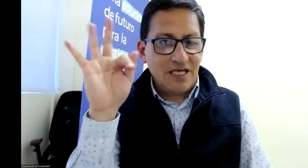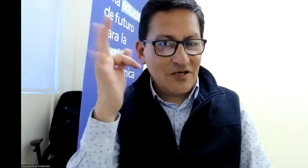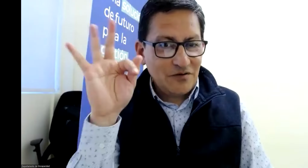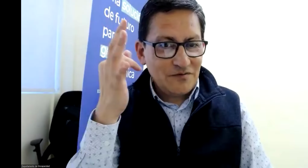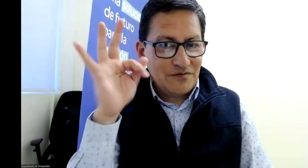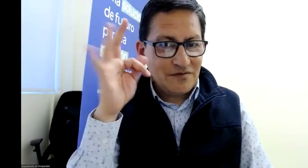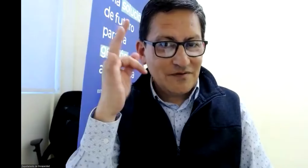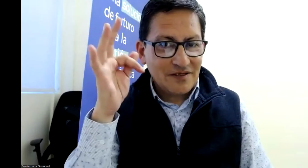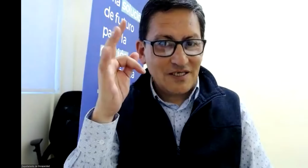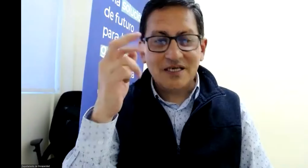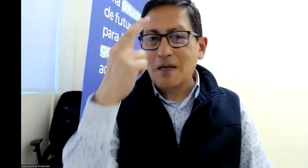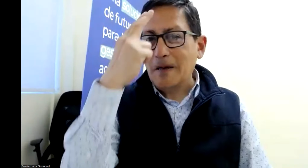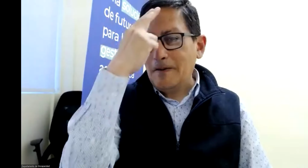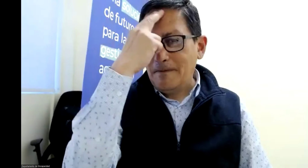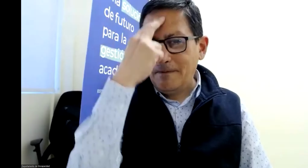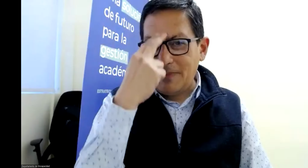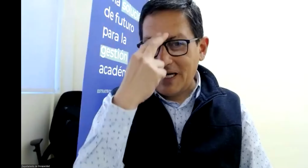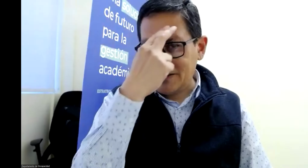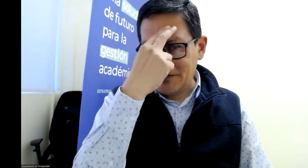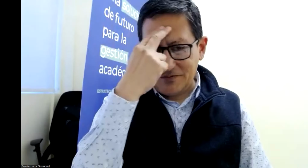febrero y marzo.